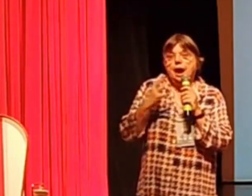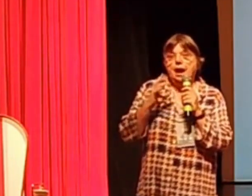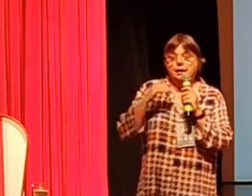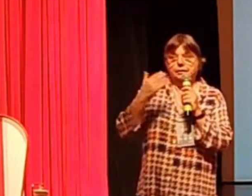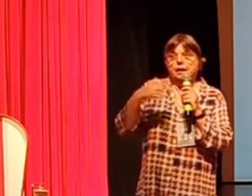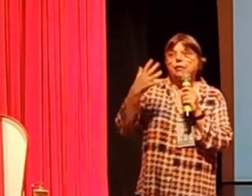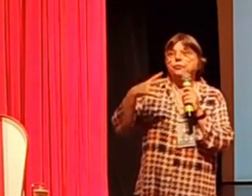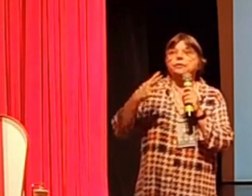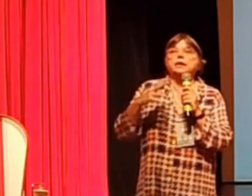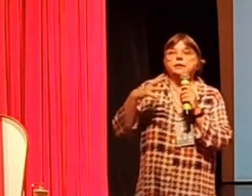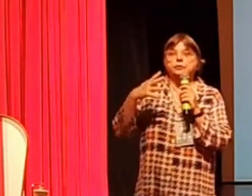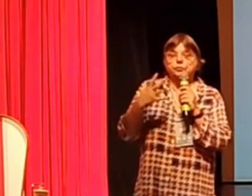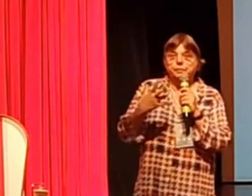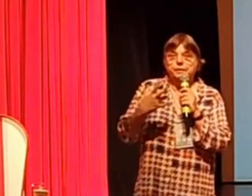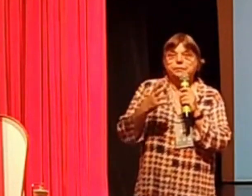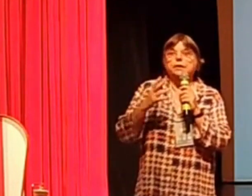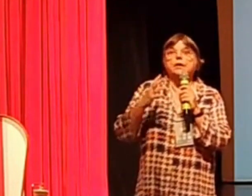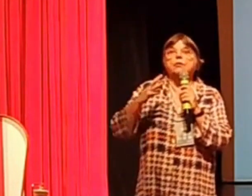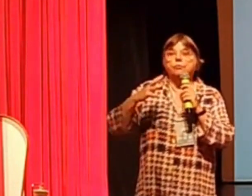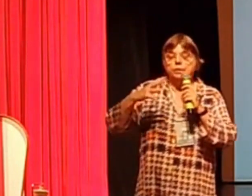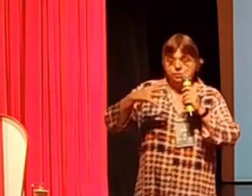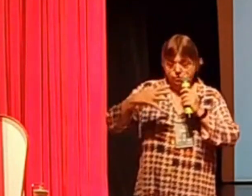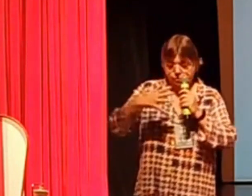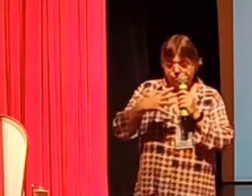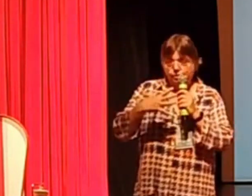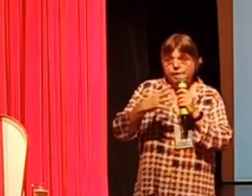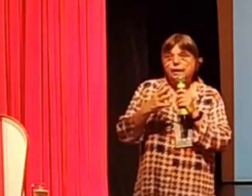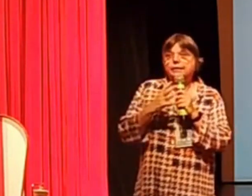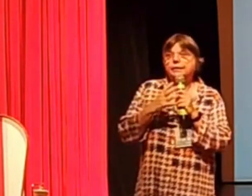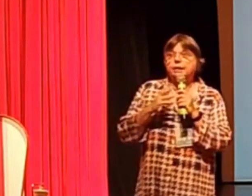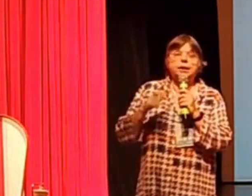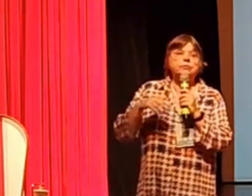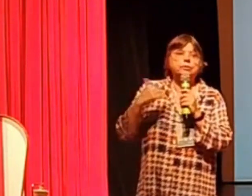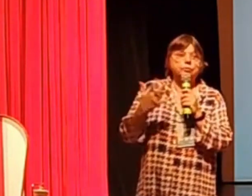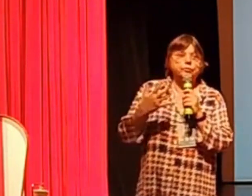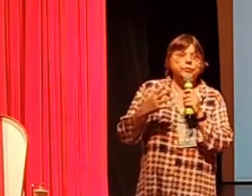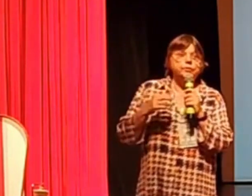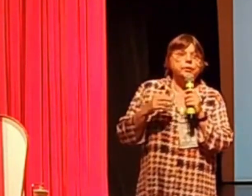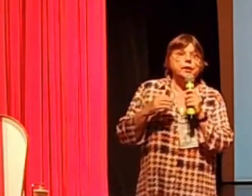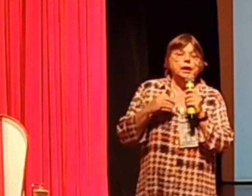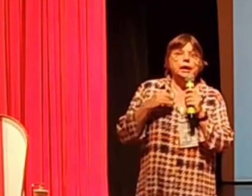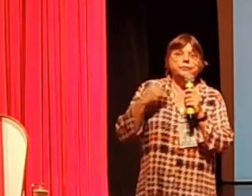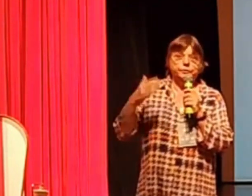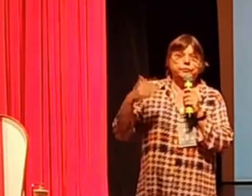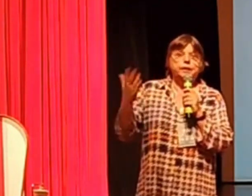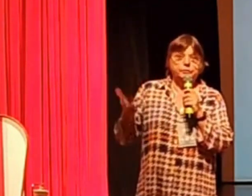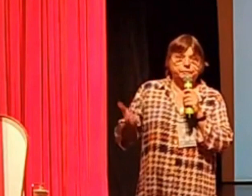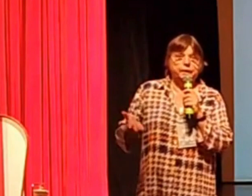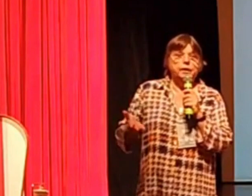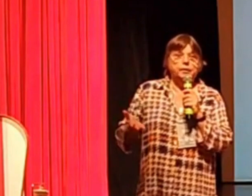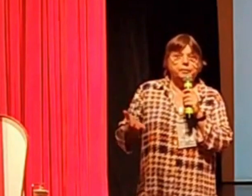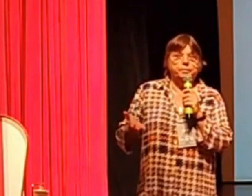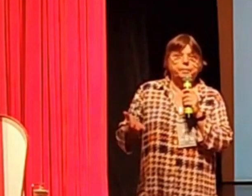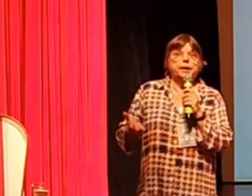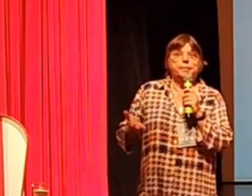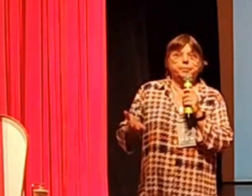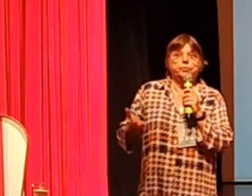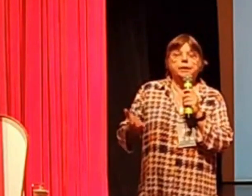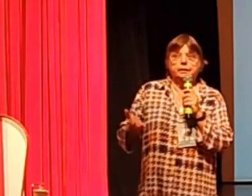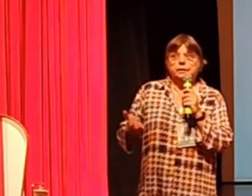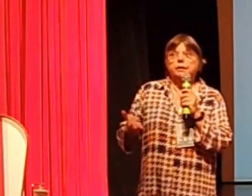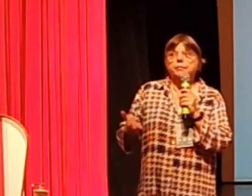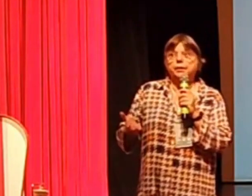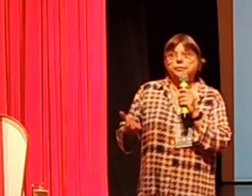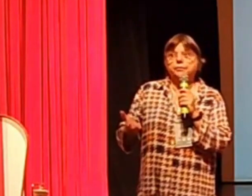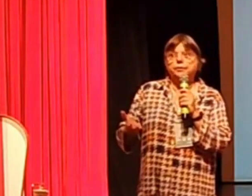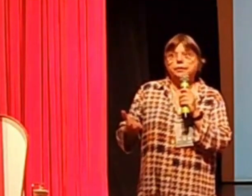daí causa, né, introspecção e um retraimento, inclusive a dificuldade para